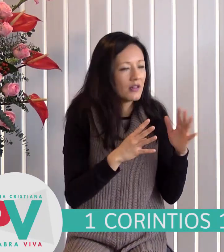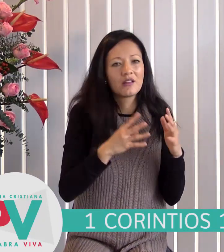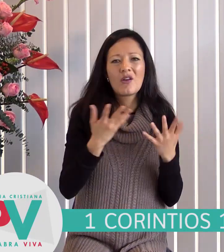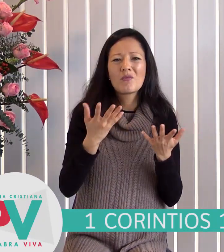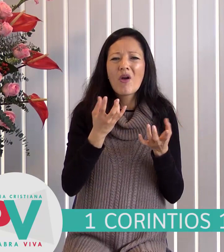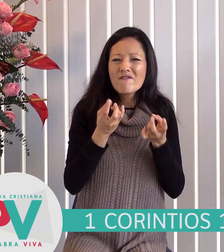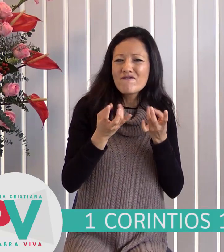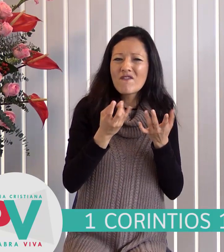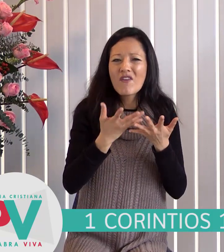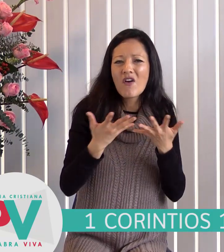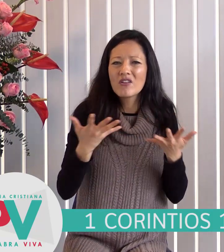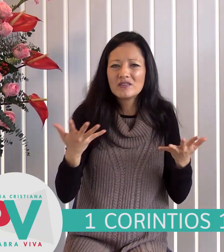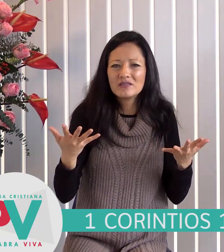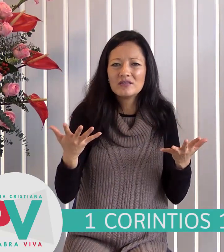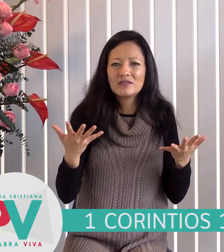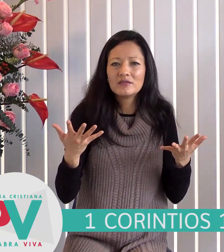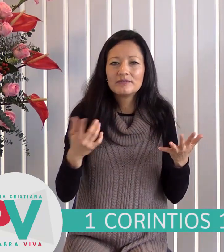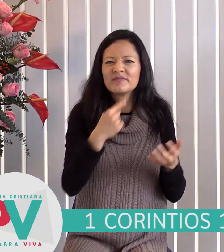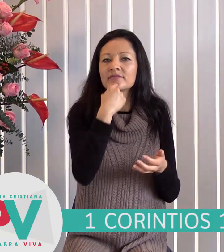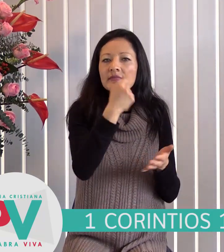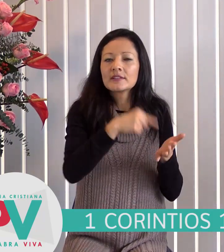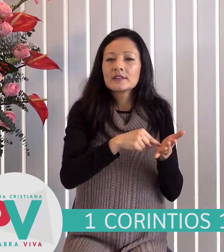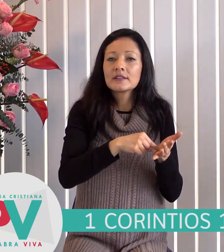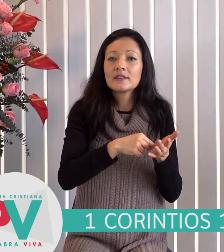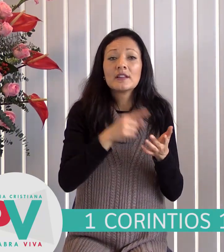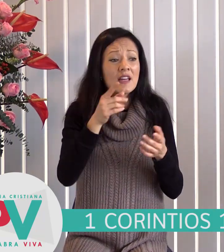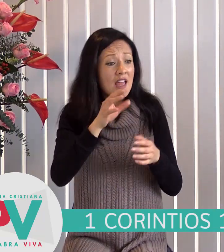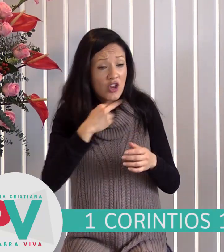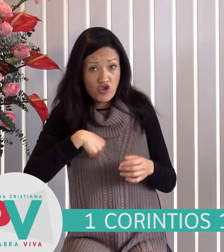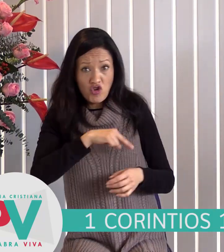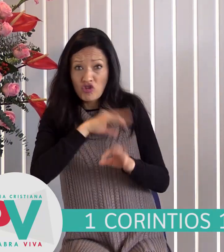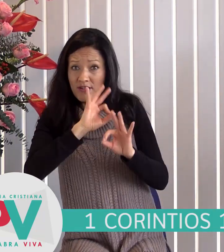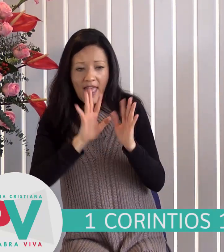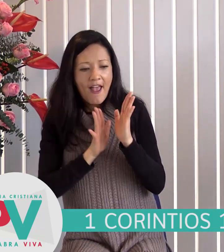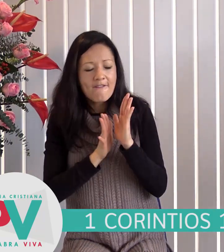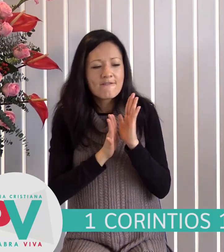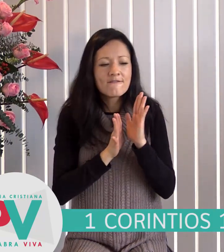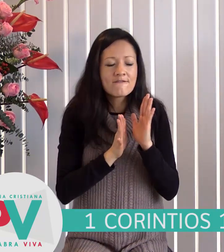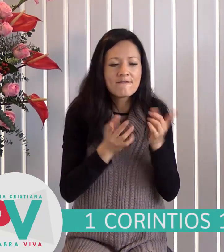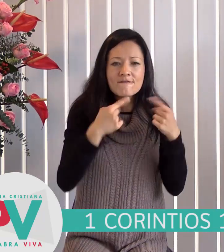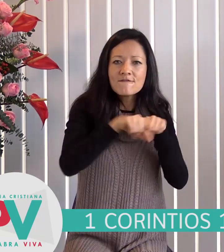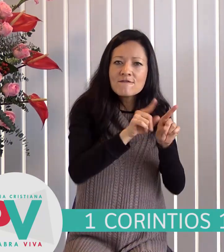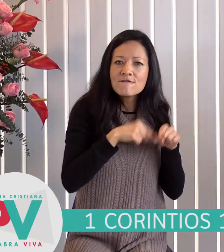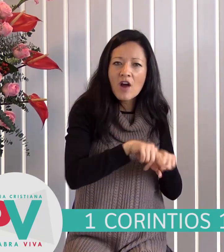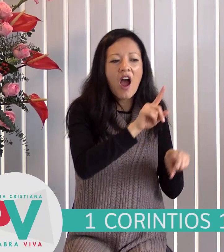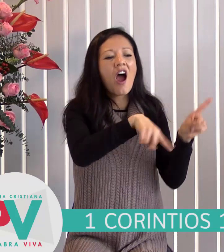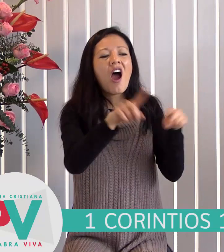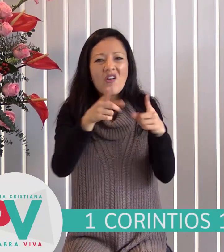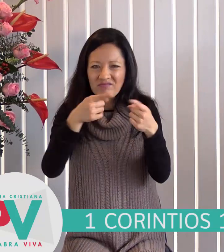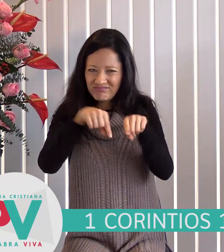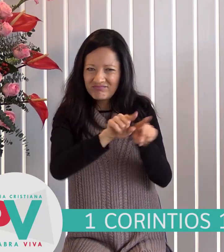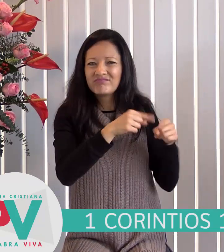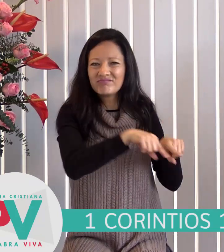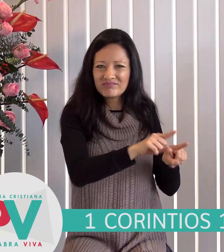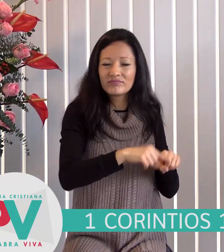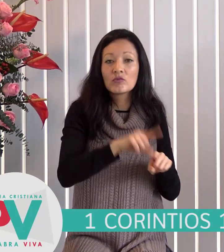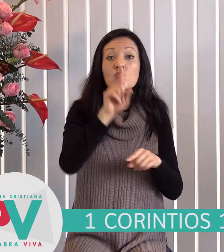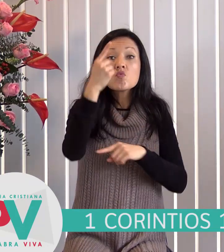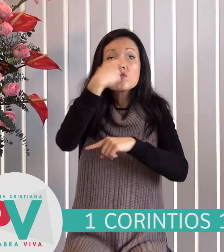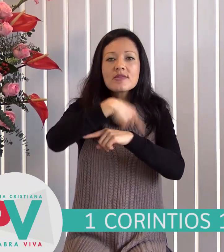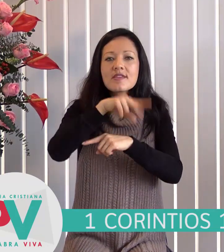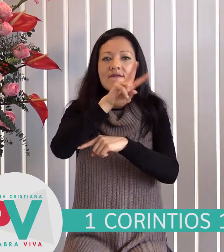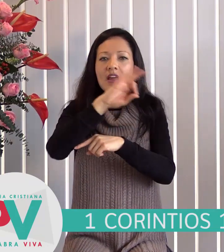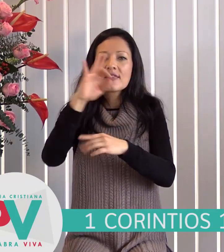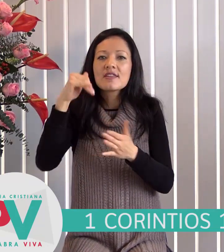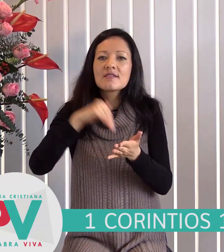a tontear, a bobear. Dice, ni forniquemos como algunos de ellos fornicaron y cayeron en un día